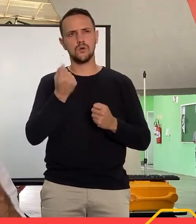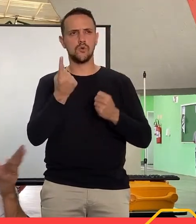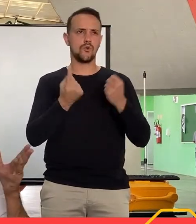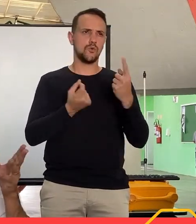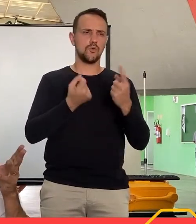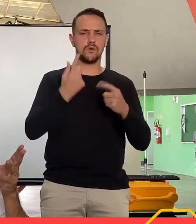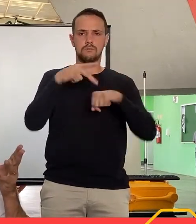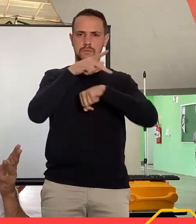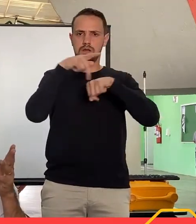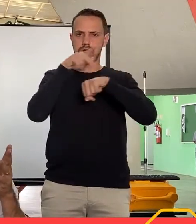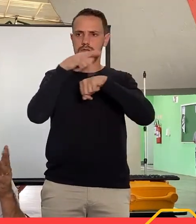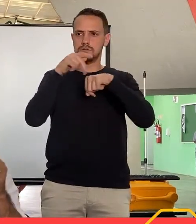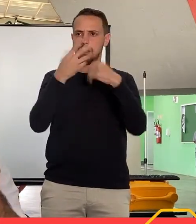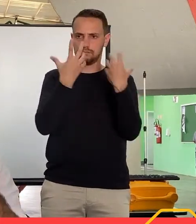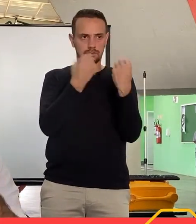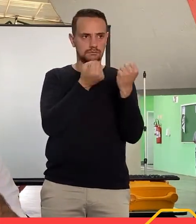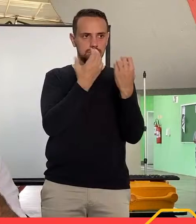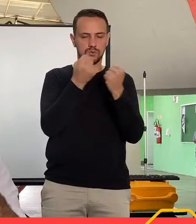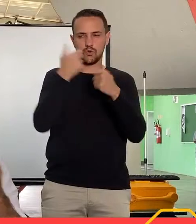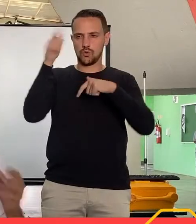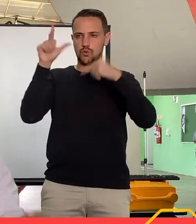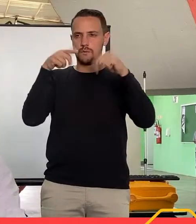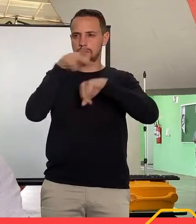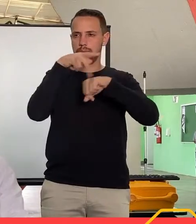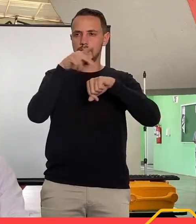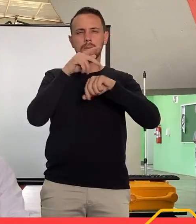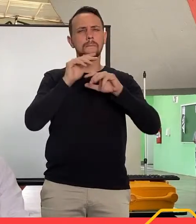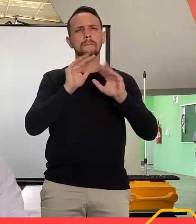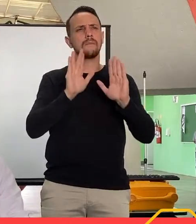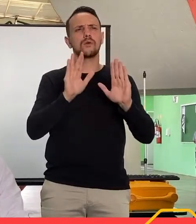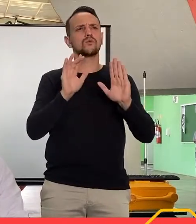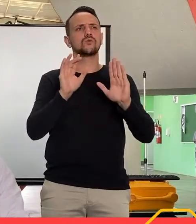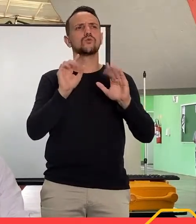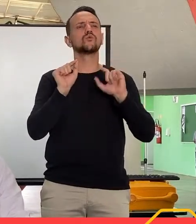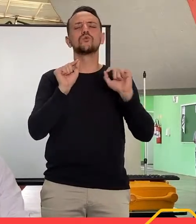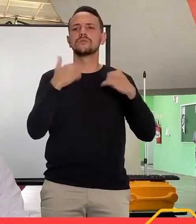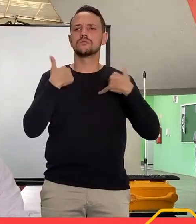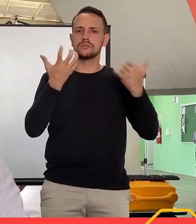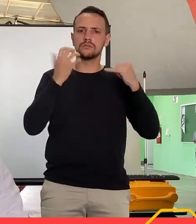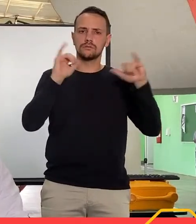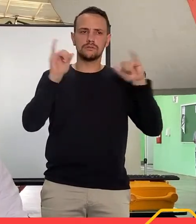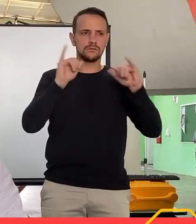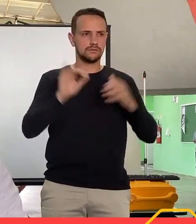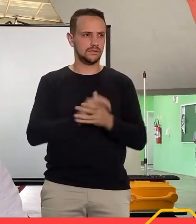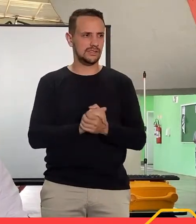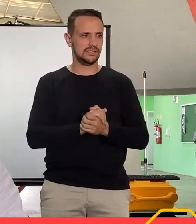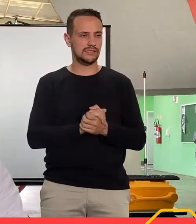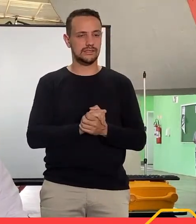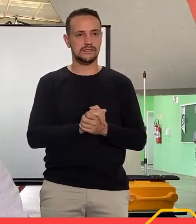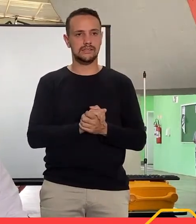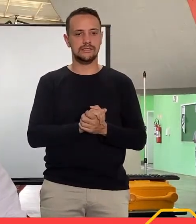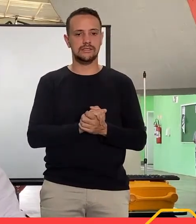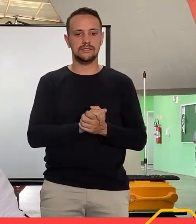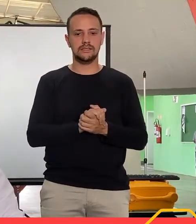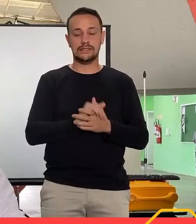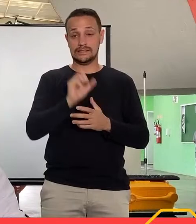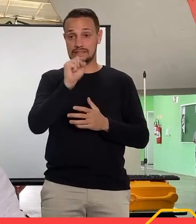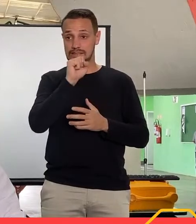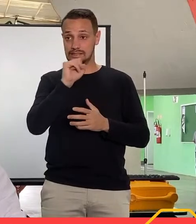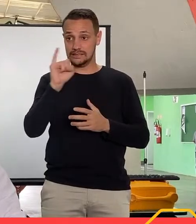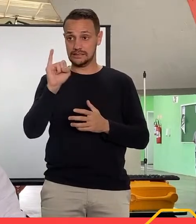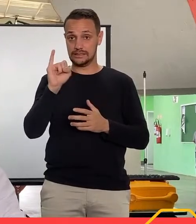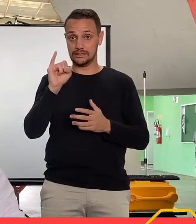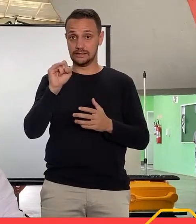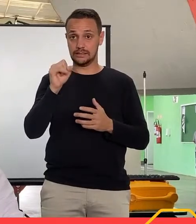alguns poucos países adotam isso. Mas o que eu quero dizer é que quando a gente fala do direito